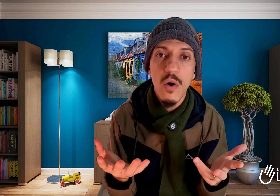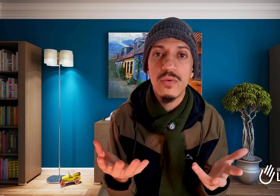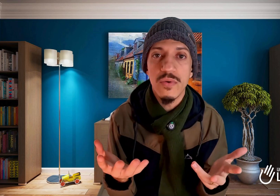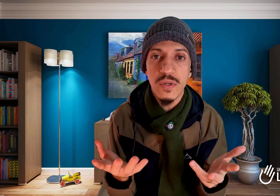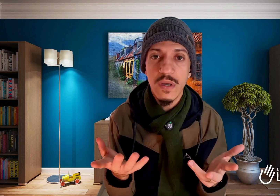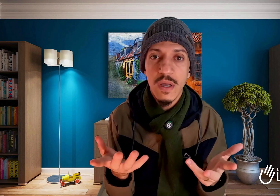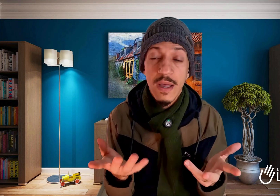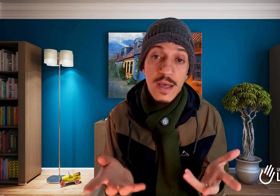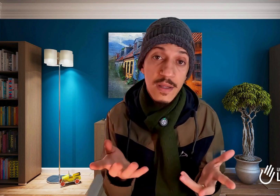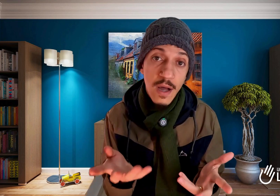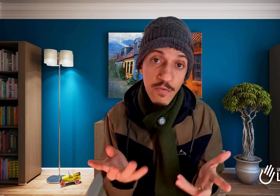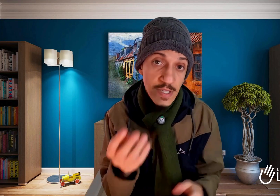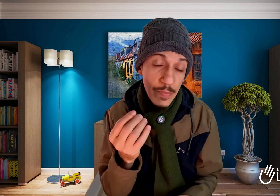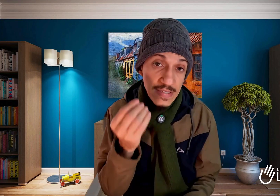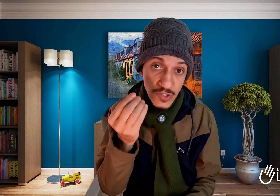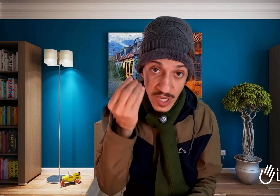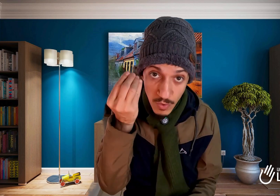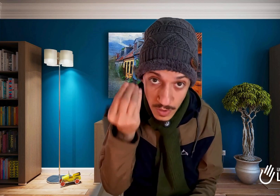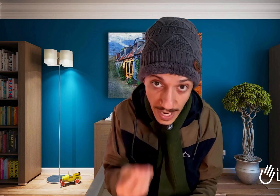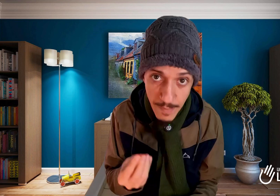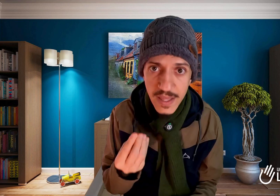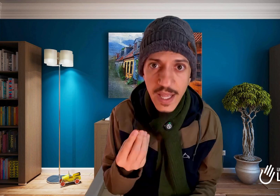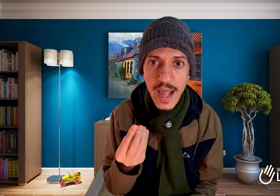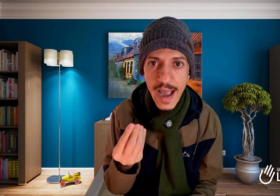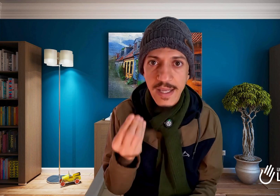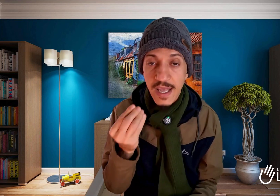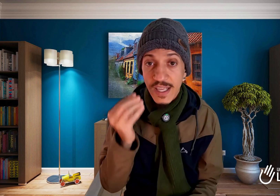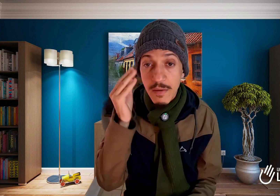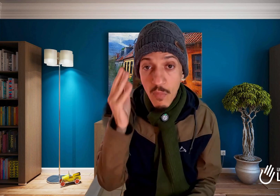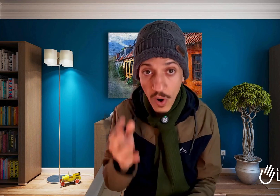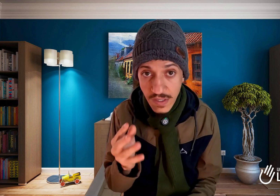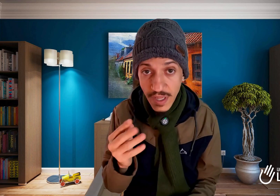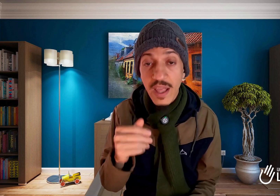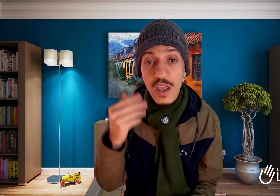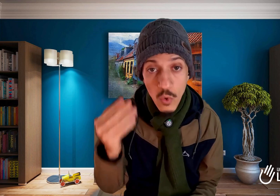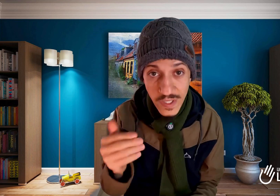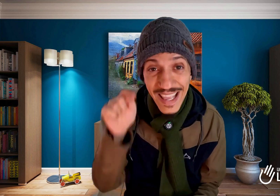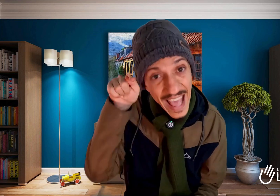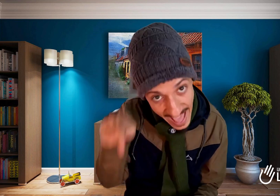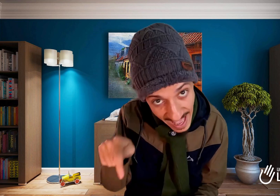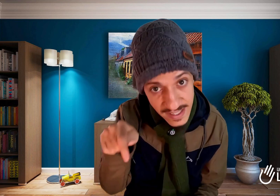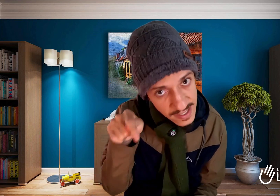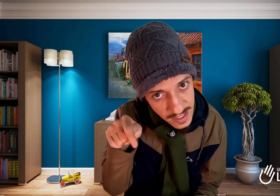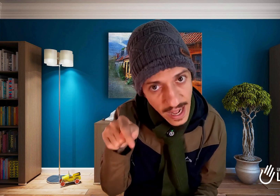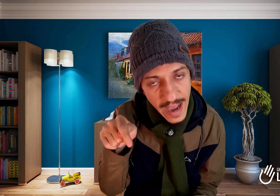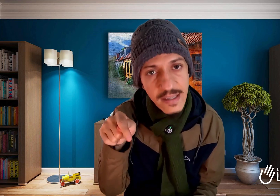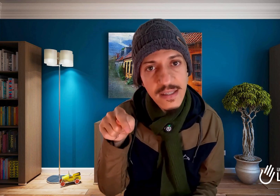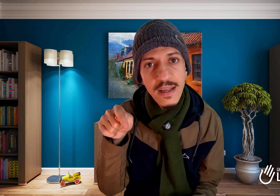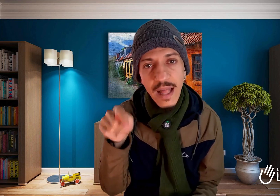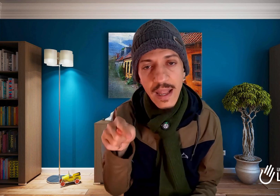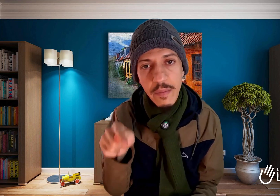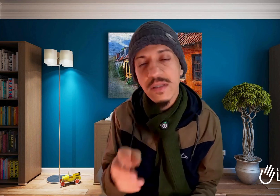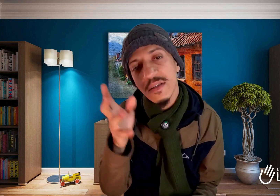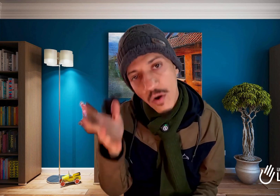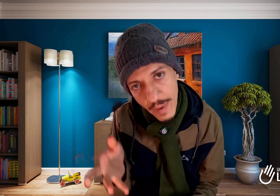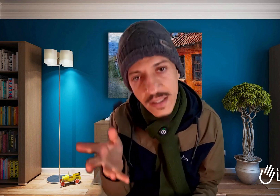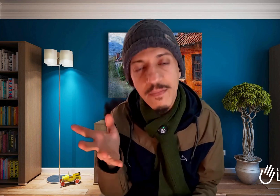outros. Então você precisa de encontrar materiais que mostrem e usem esses sinais da Libras que são mais importantes e